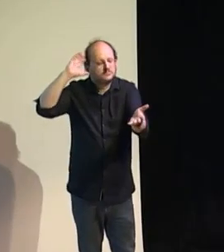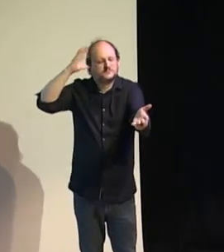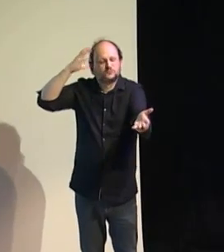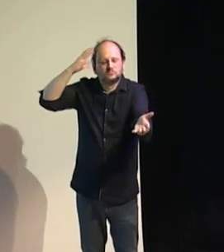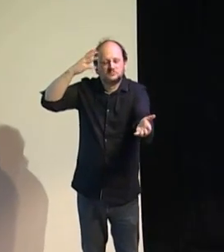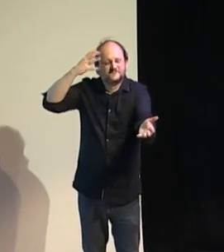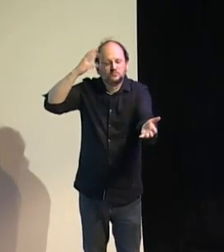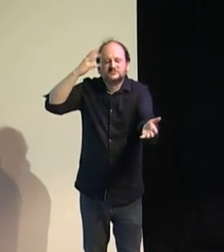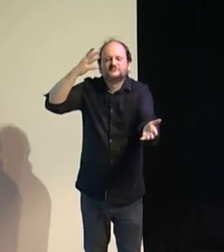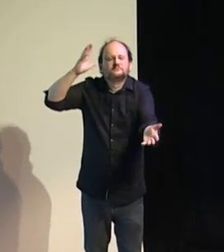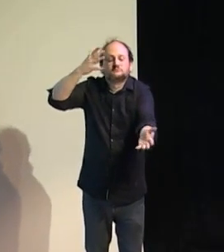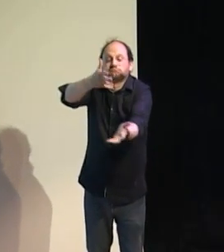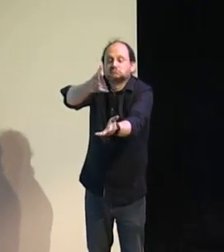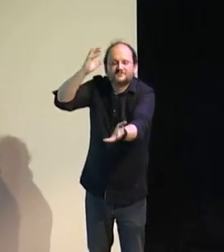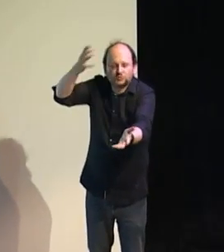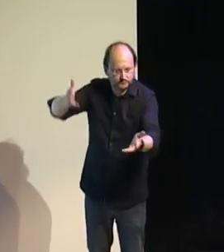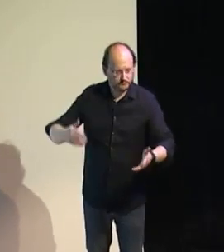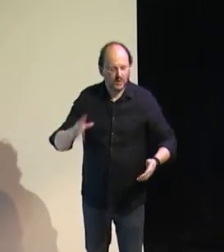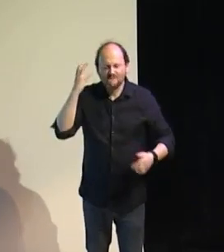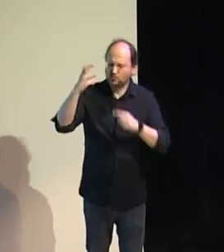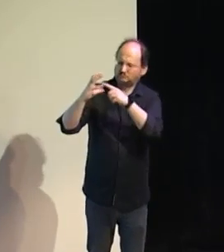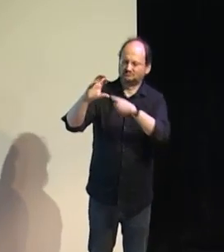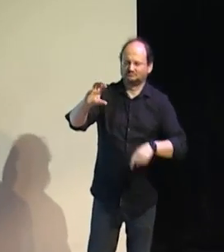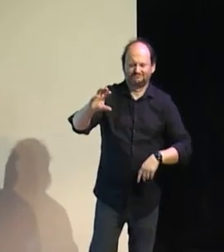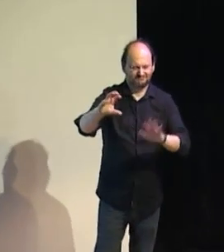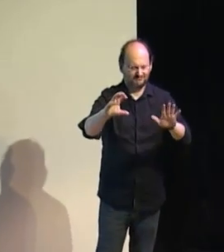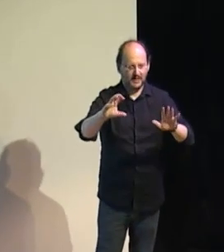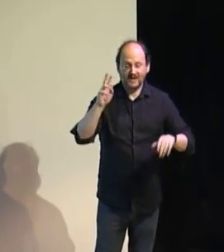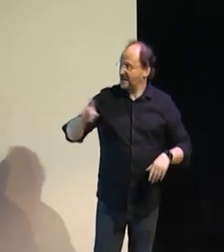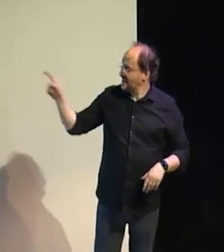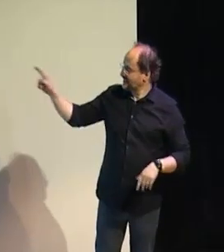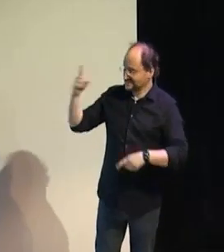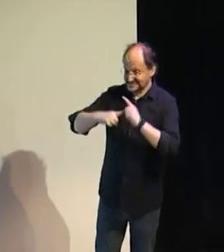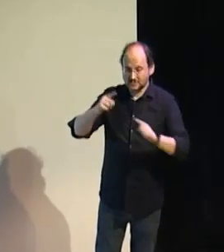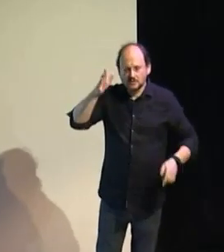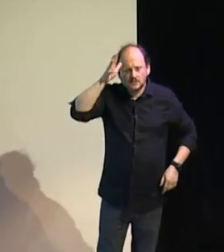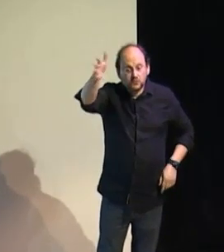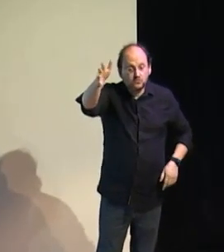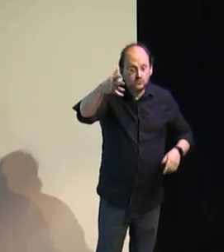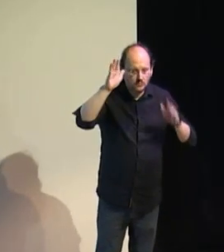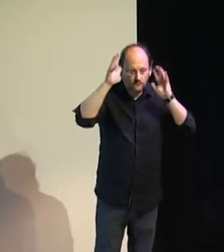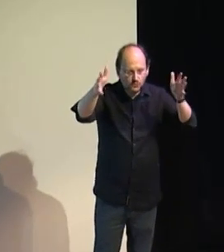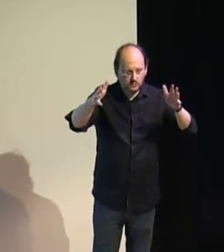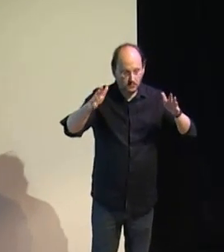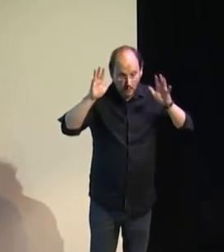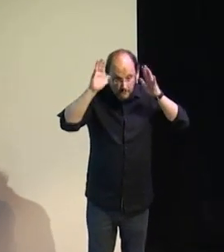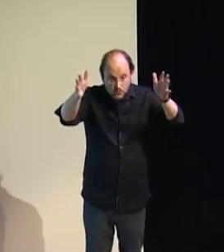Sur la notion de folie, nous on dit fou comme ça, avec la main qui tourne autour de la tête. À l'époque, on faisait